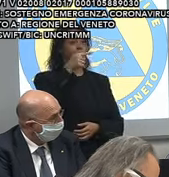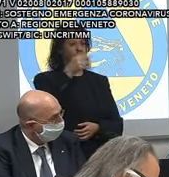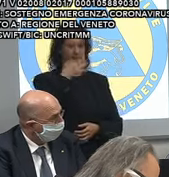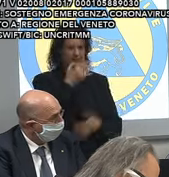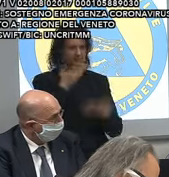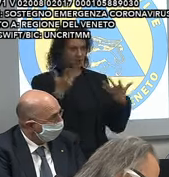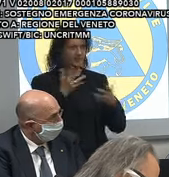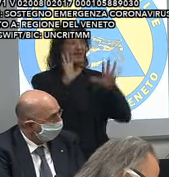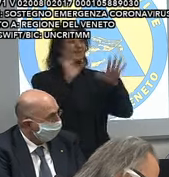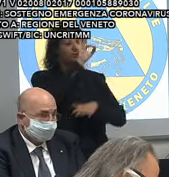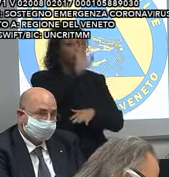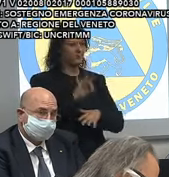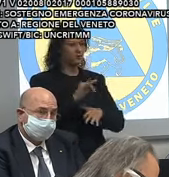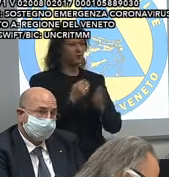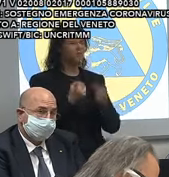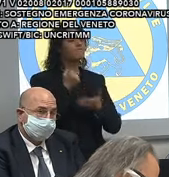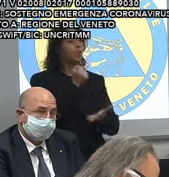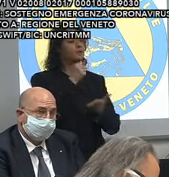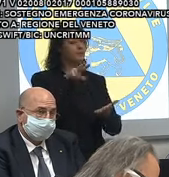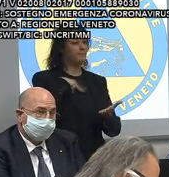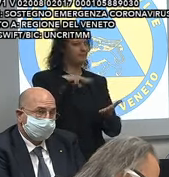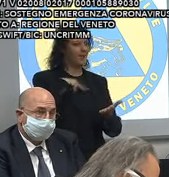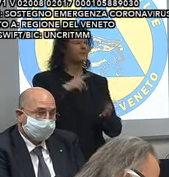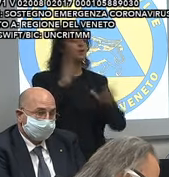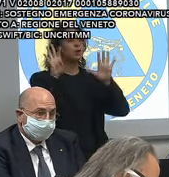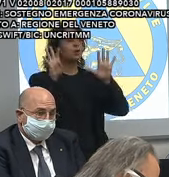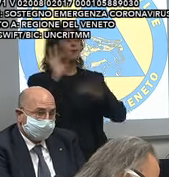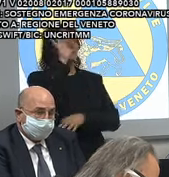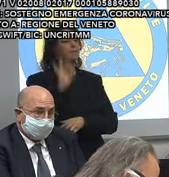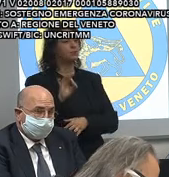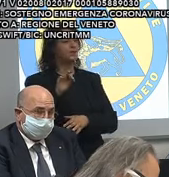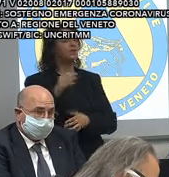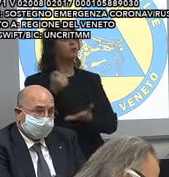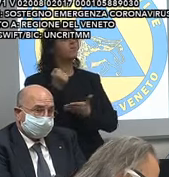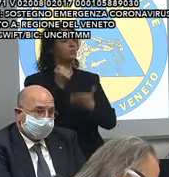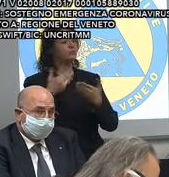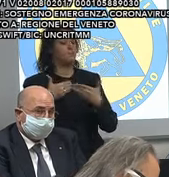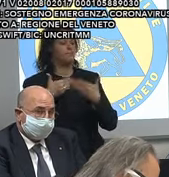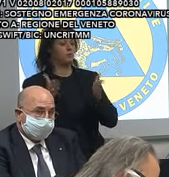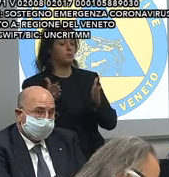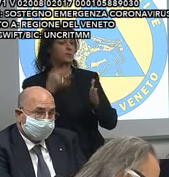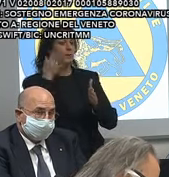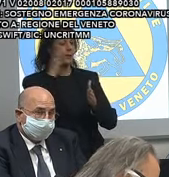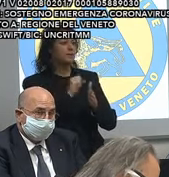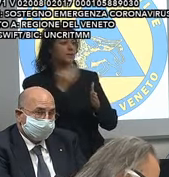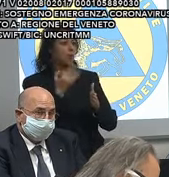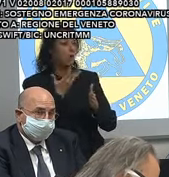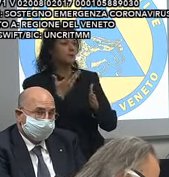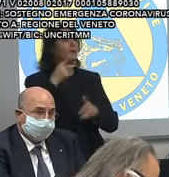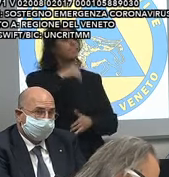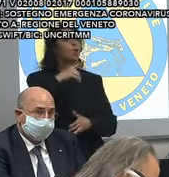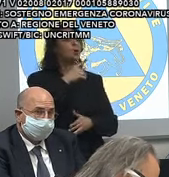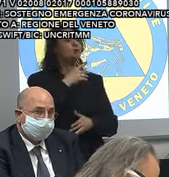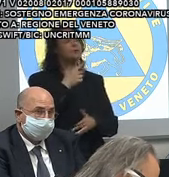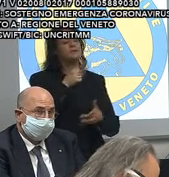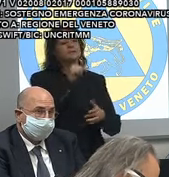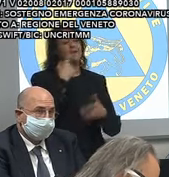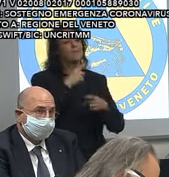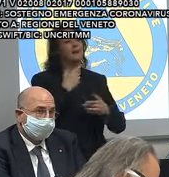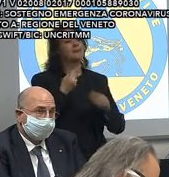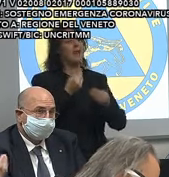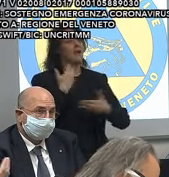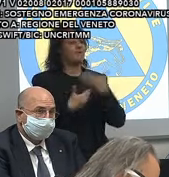di fondi privati e 90% di fondi pubblici, capite che ad esempio il project serve solo per velocizzare le pratiche. Se invece il project è